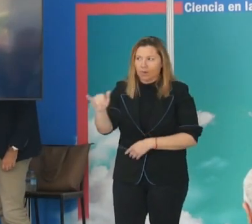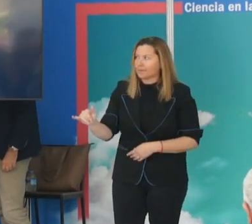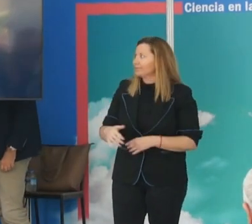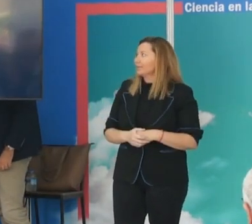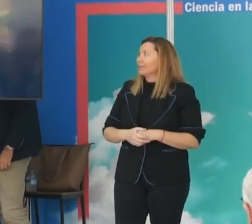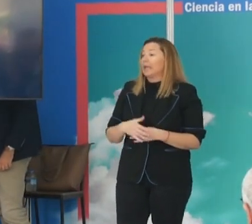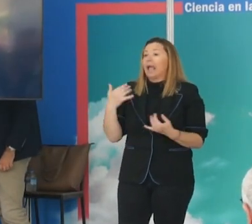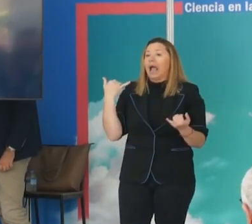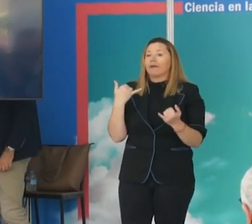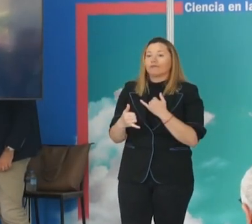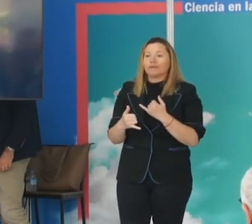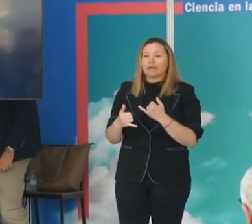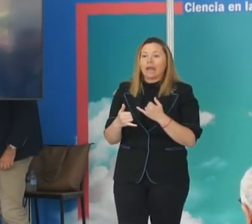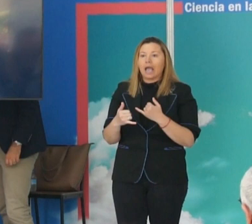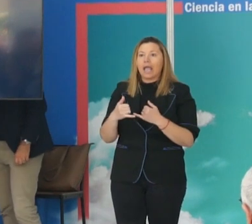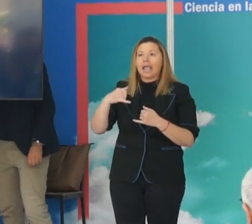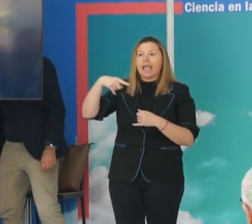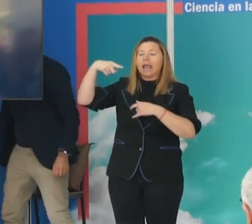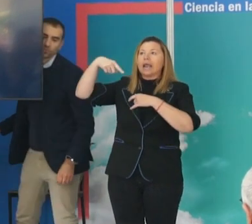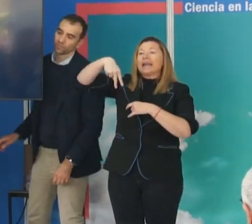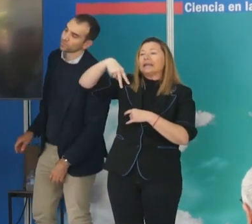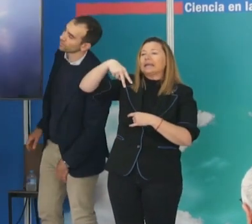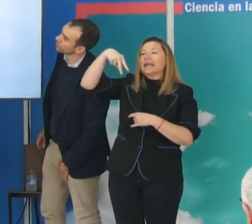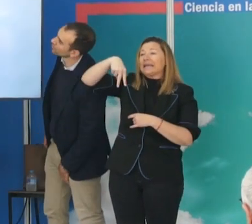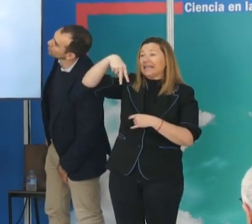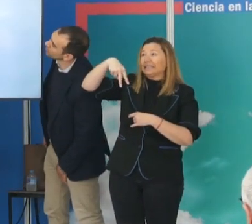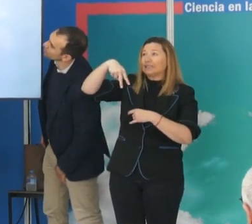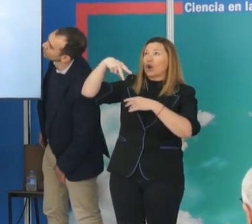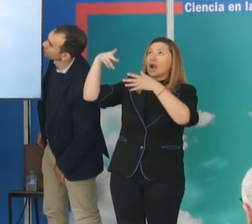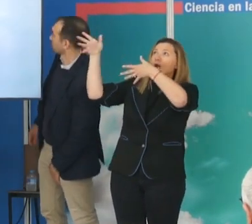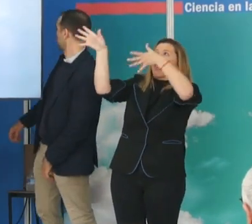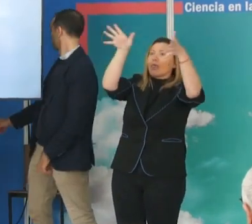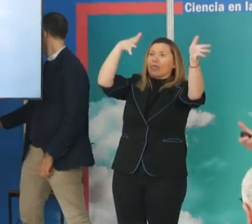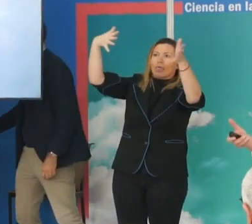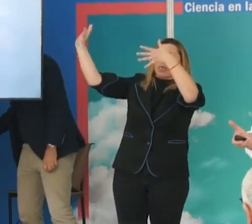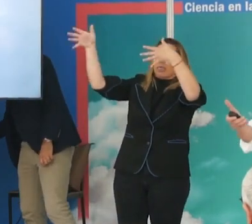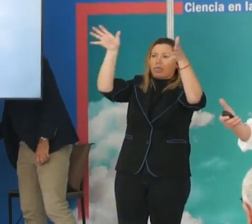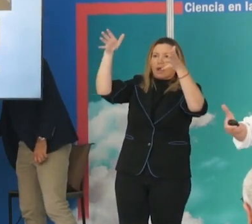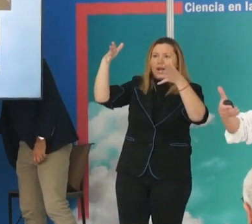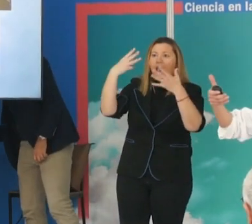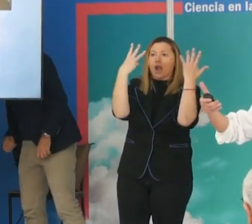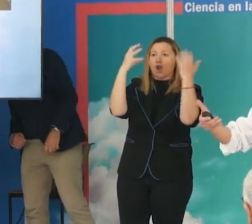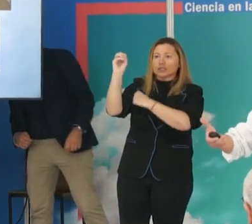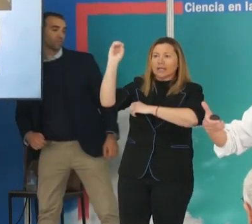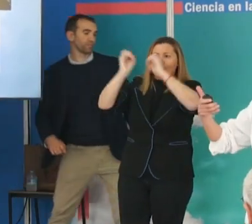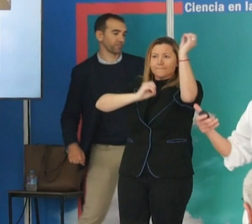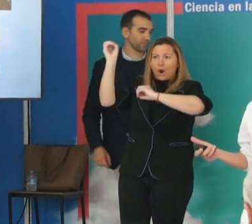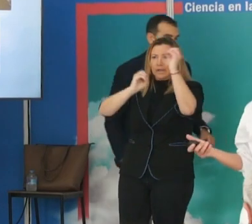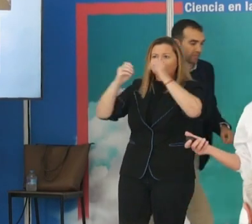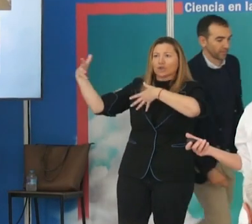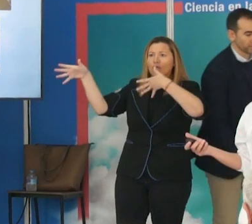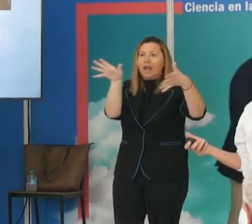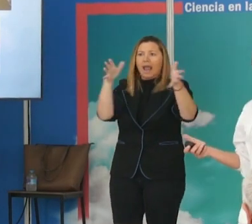Logra fijar el nitrógeno del aire. Fijaros que nitrógeno tenemos a patas. El 80% del aire